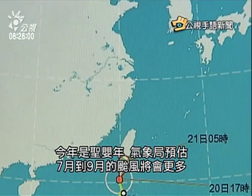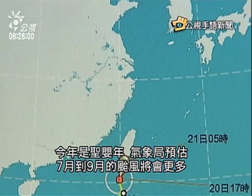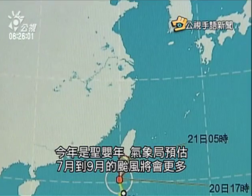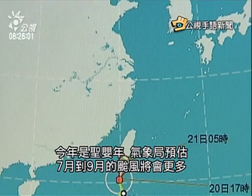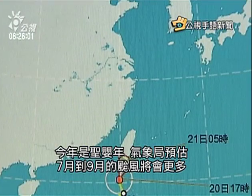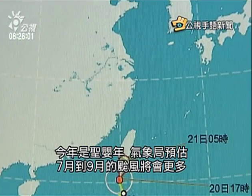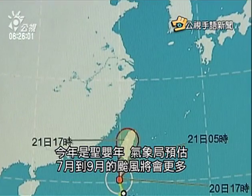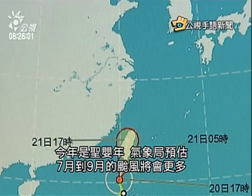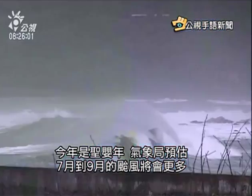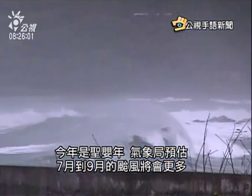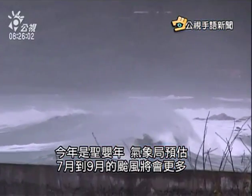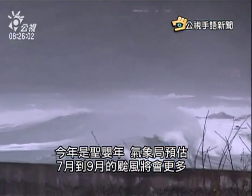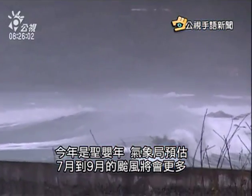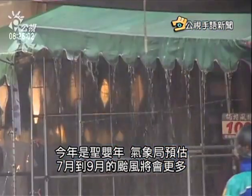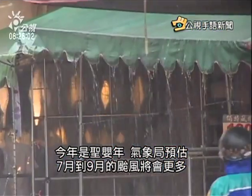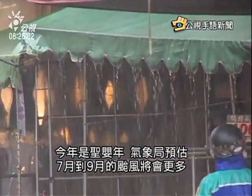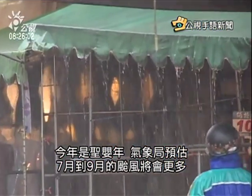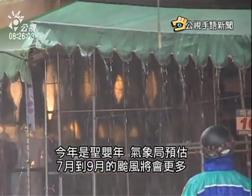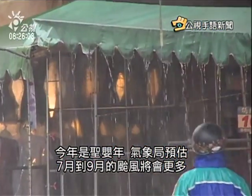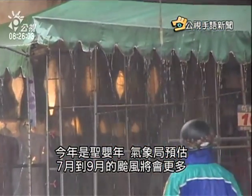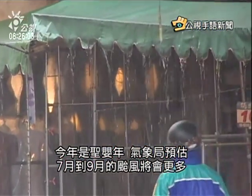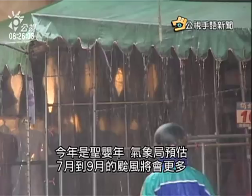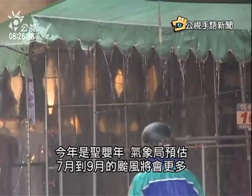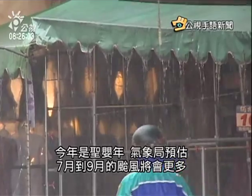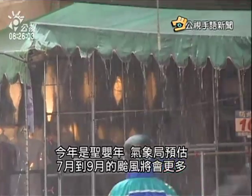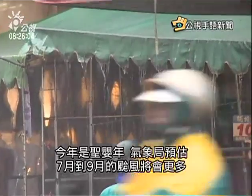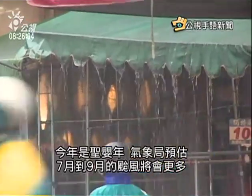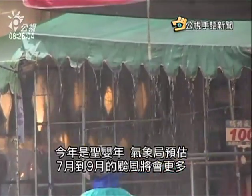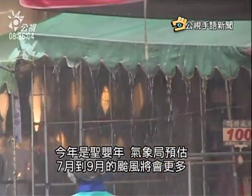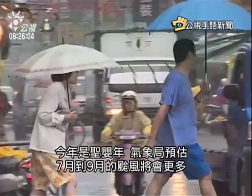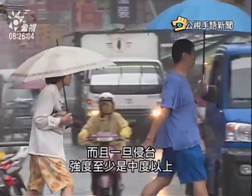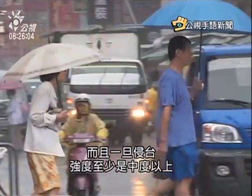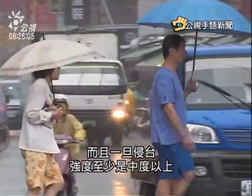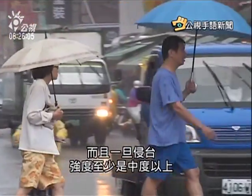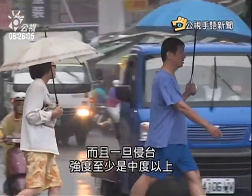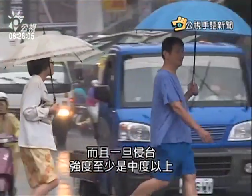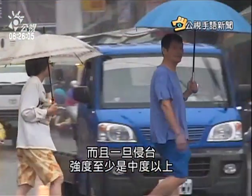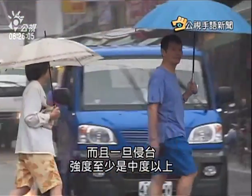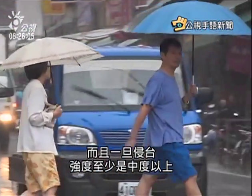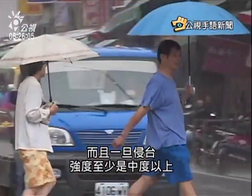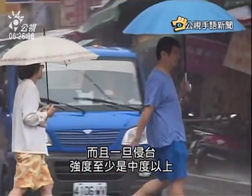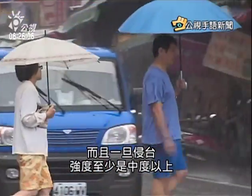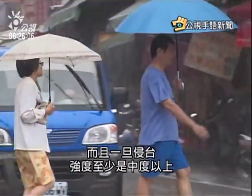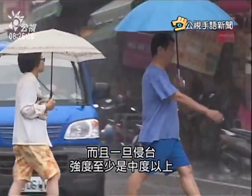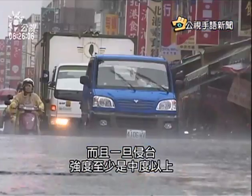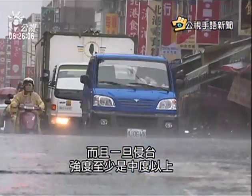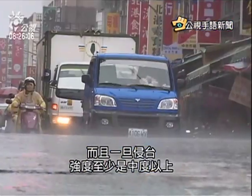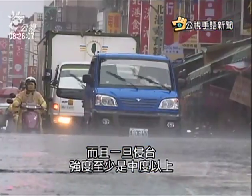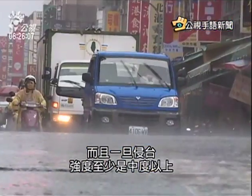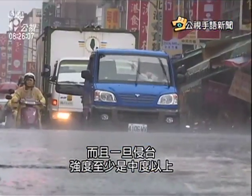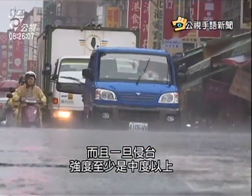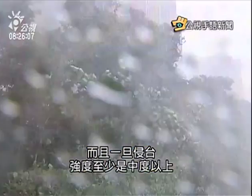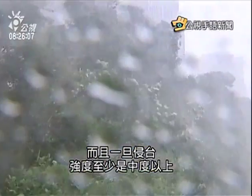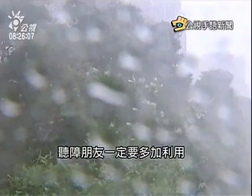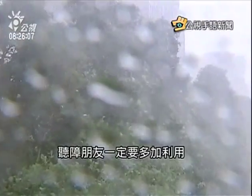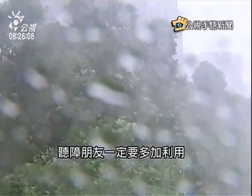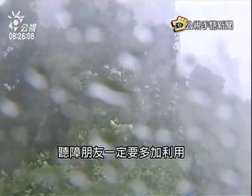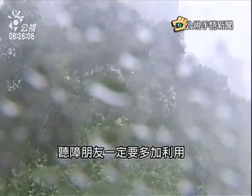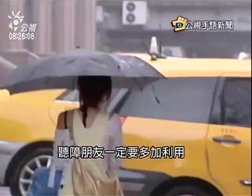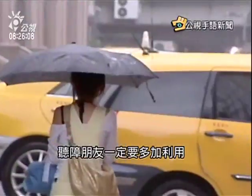象局预估七到九月台风将会变得更多，而且一旦侵台，强度至少中度以上。听众朋友一定要多加